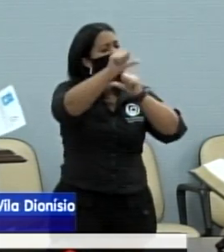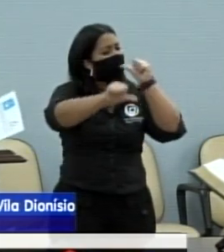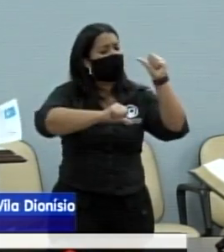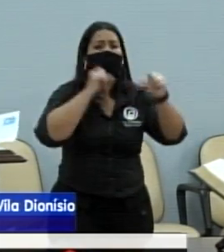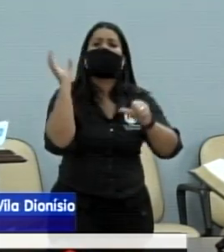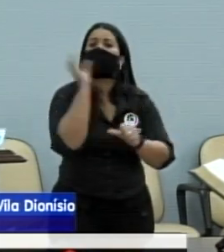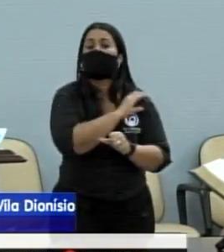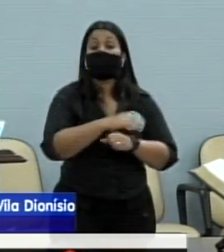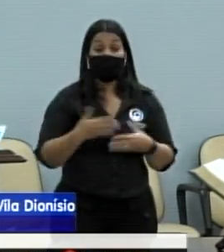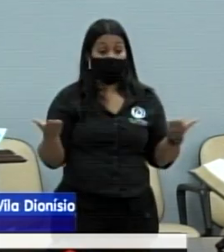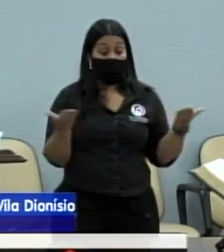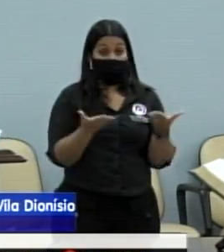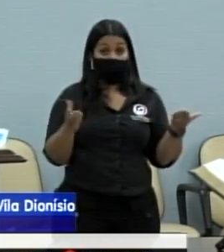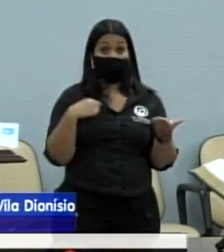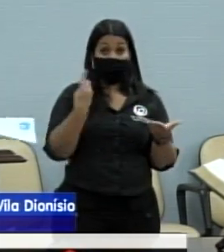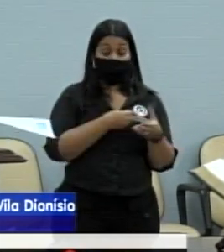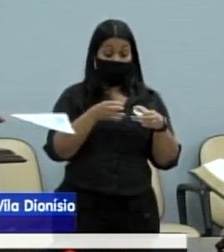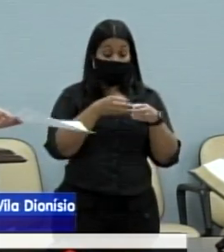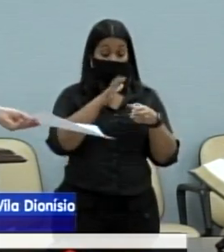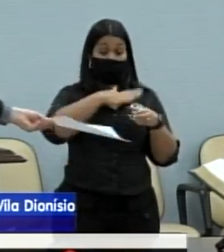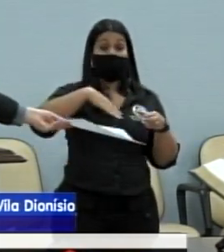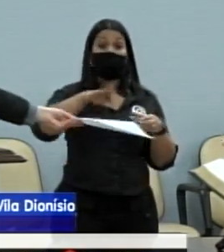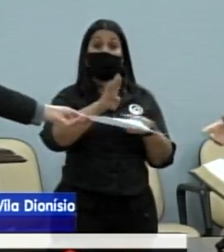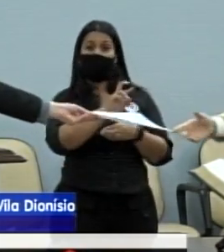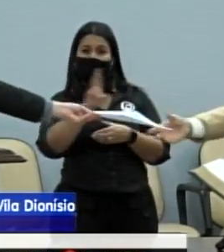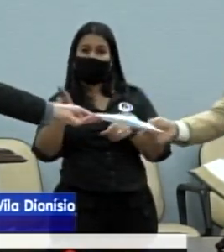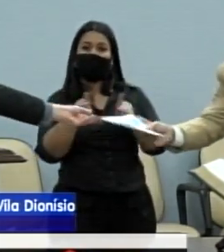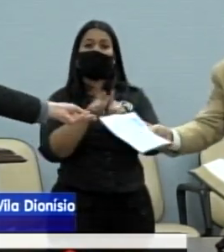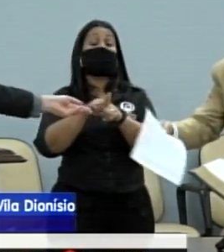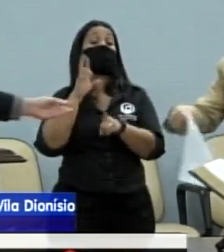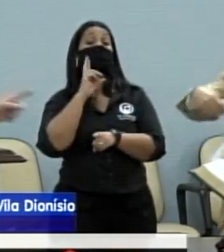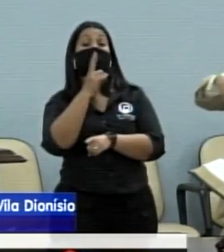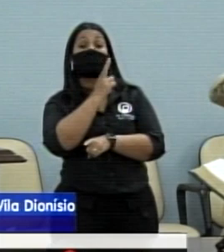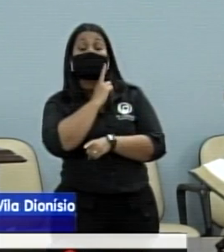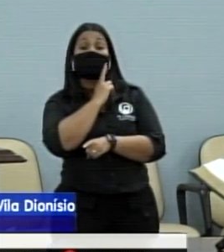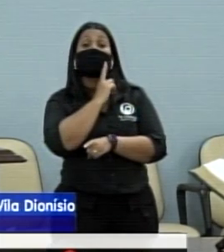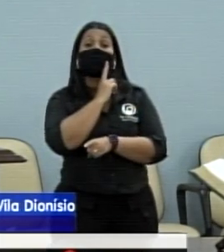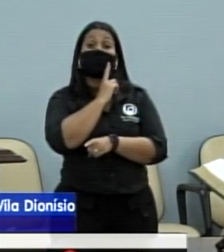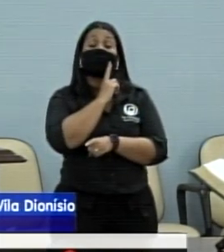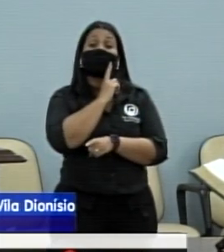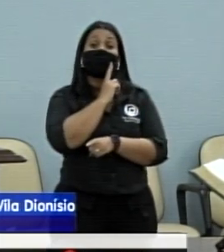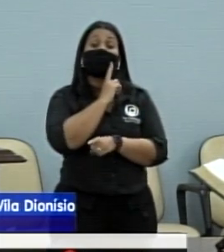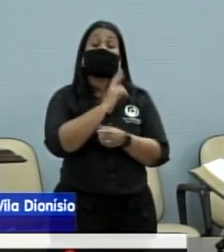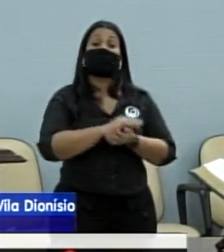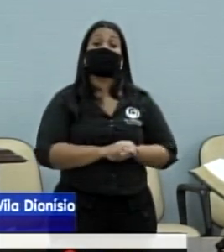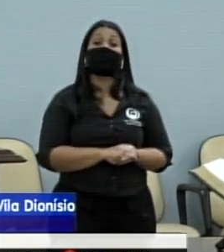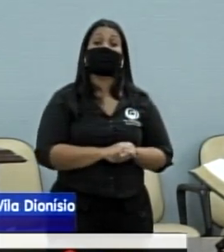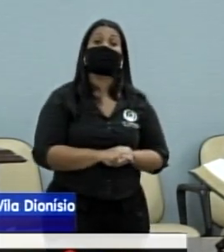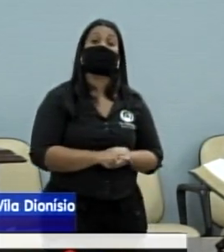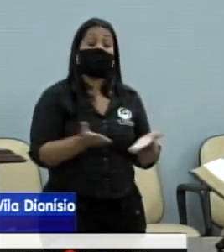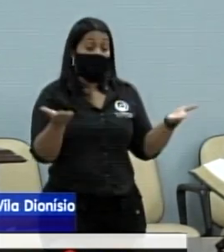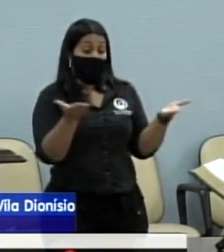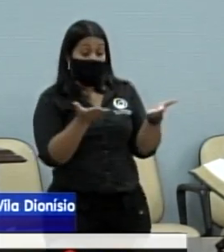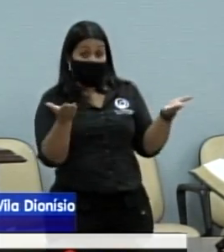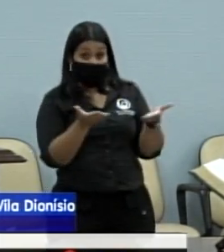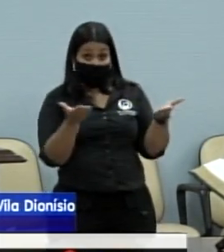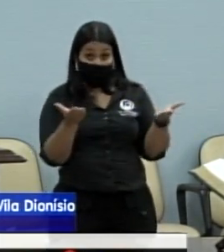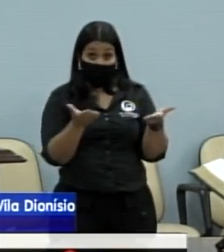urgente. Hoje, para nós, o setor de bares e restaurantes, para nós, setores de bares e restaurantes,